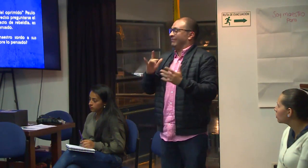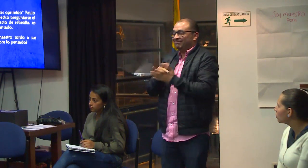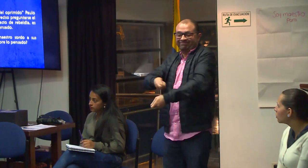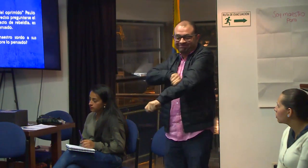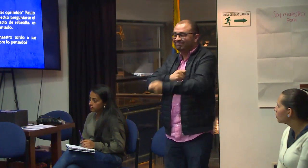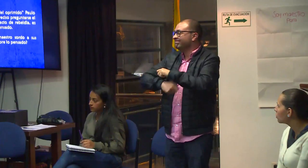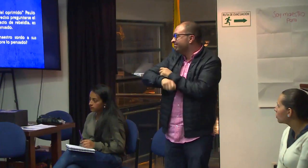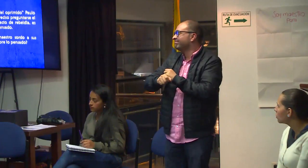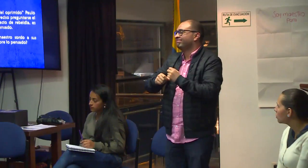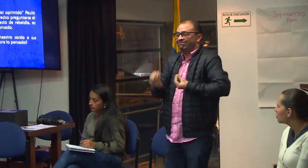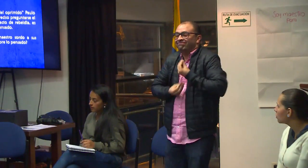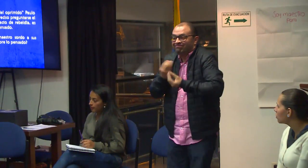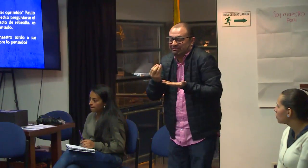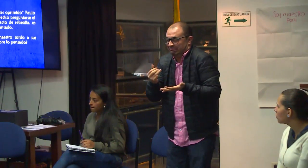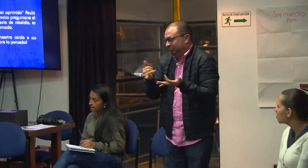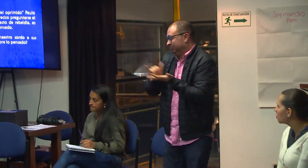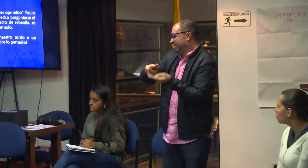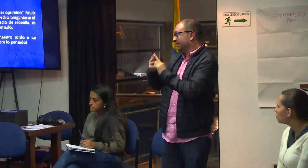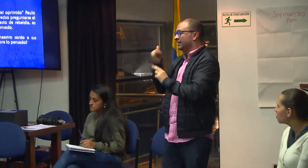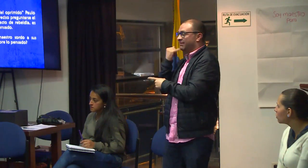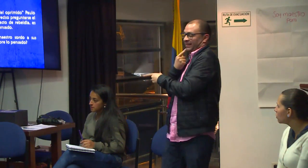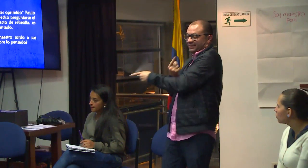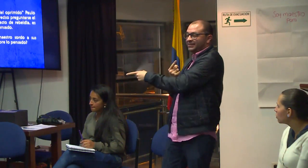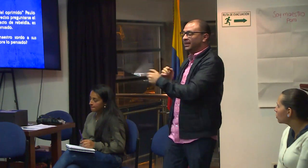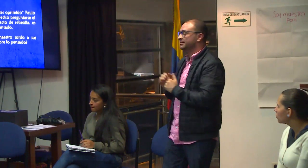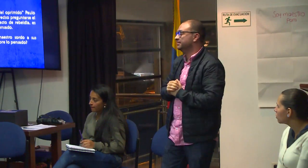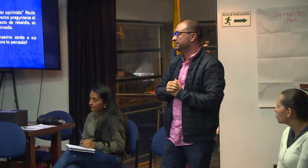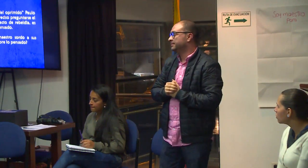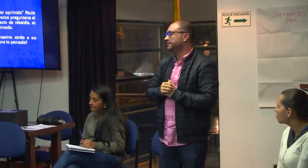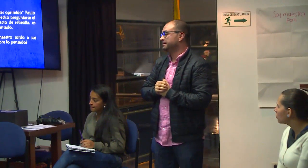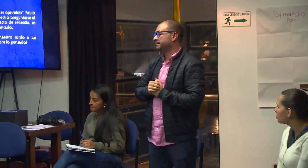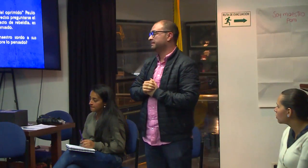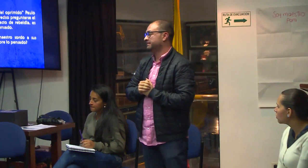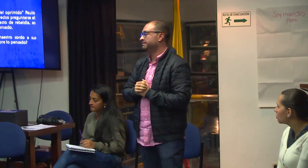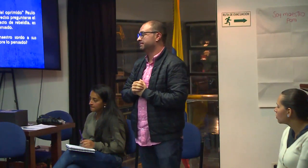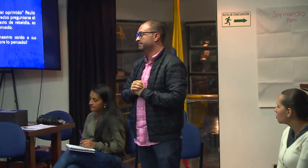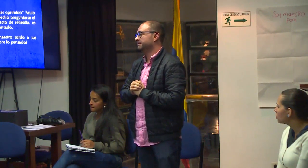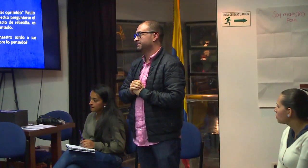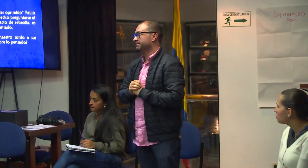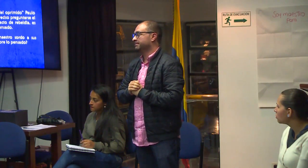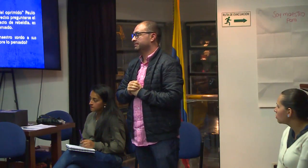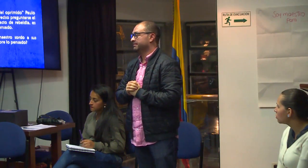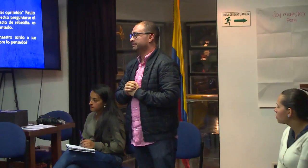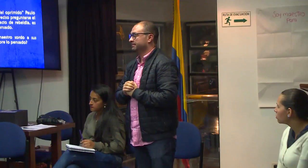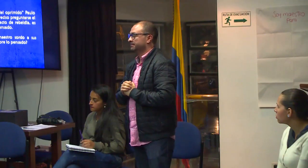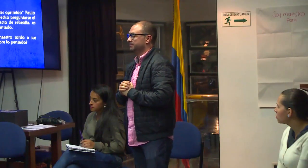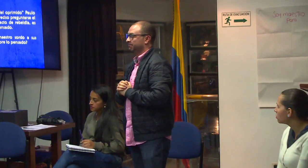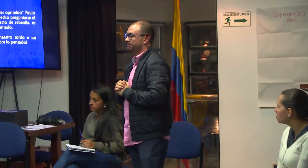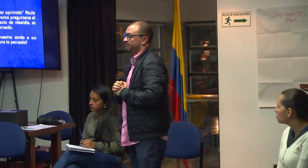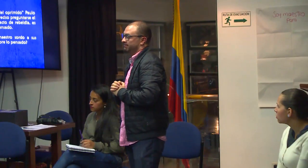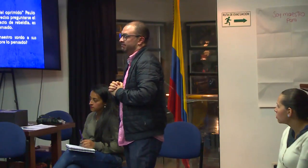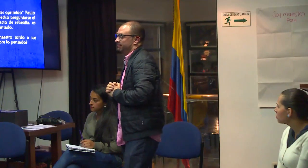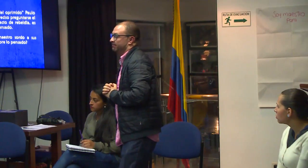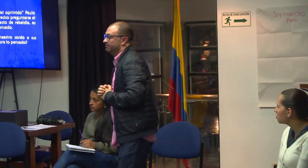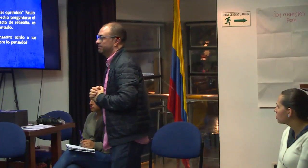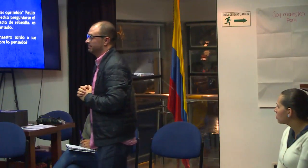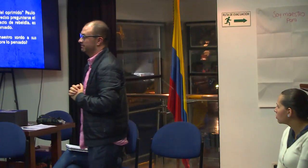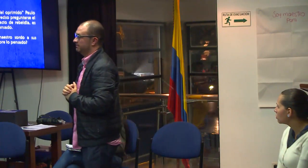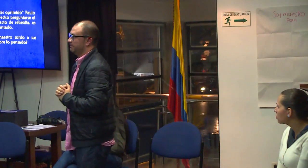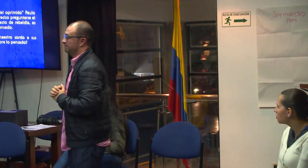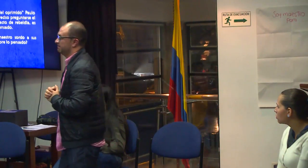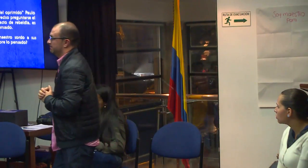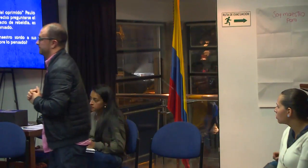como de subidas y bajadas. Creo que nos hace falta posicionarnos y volvernos más activos frente